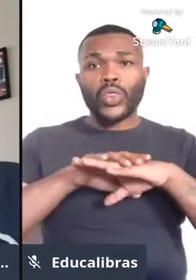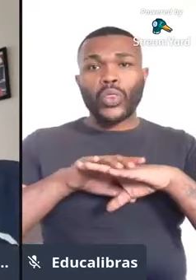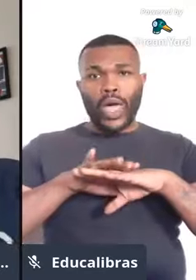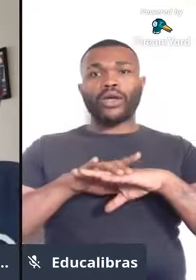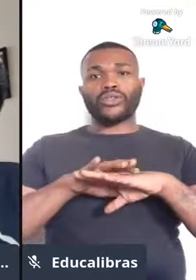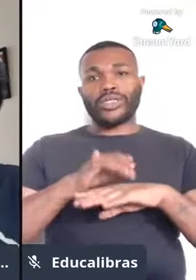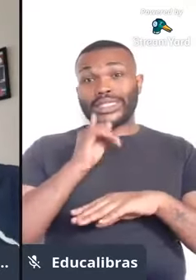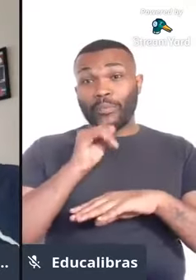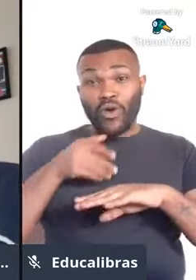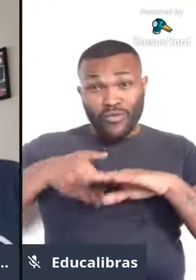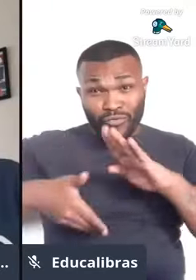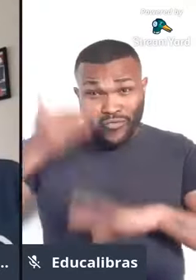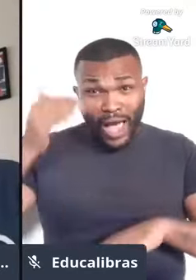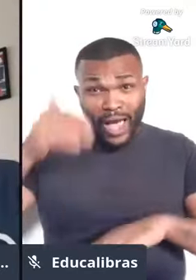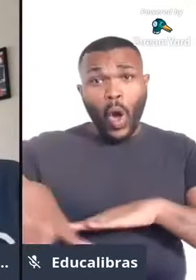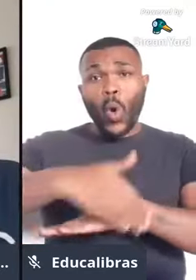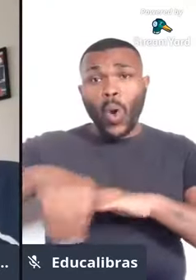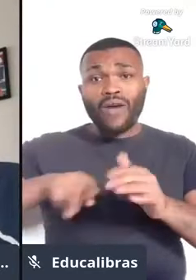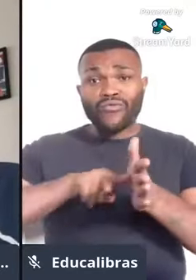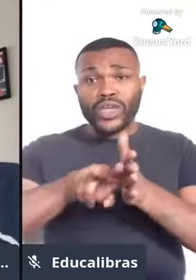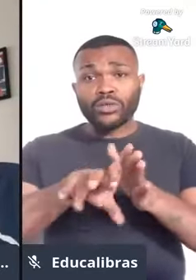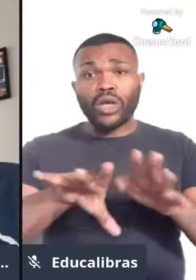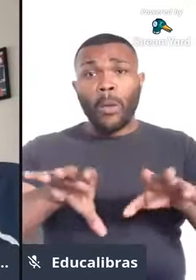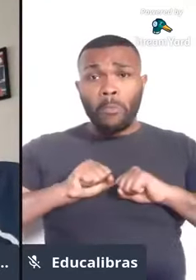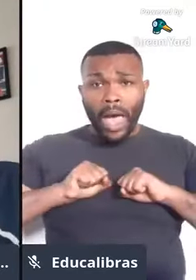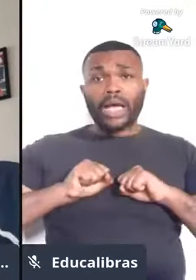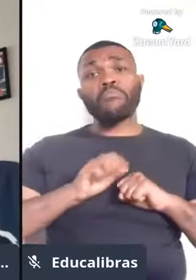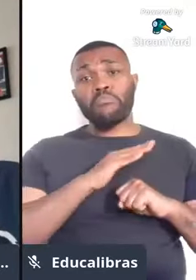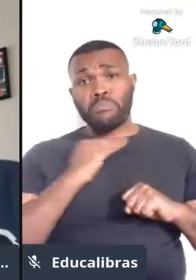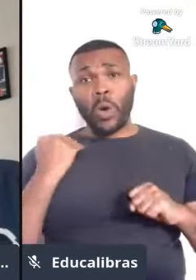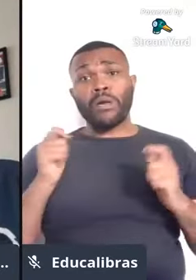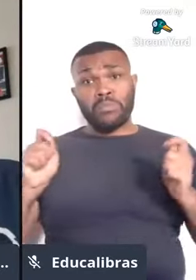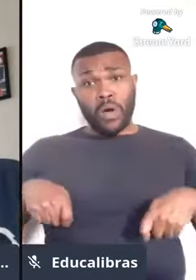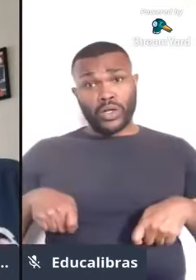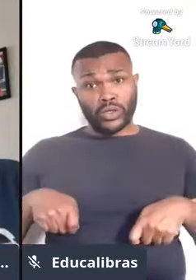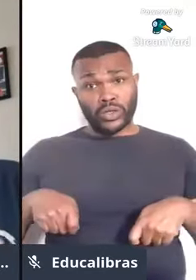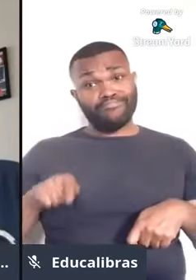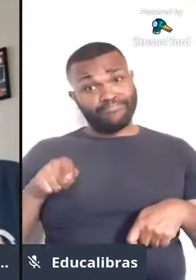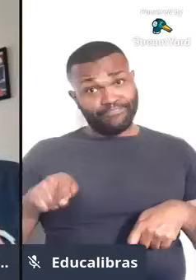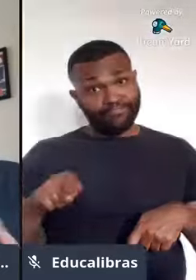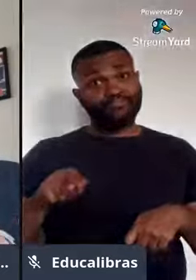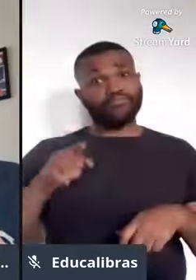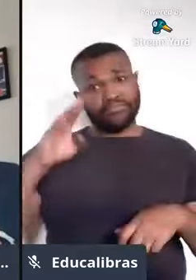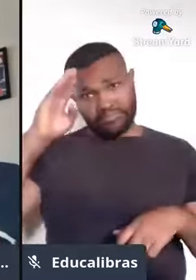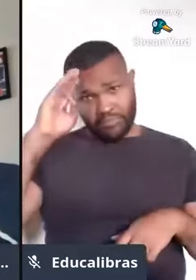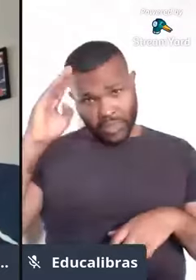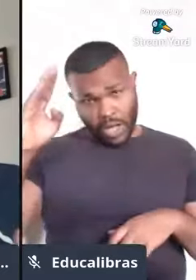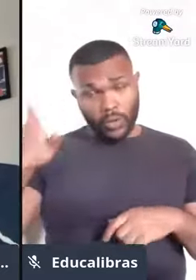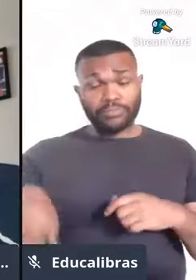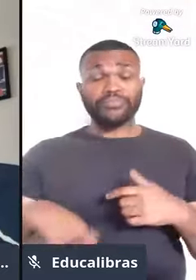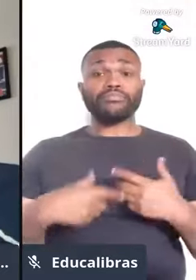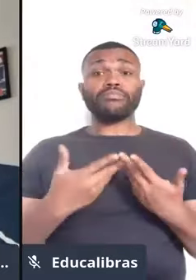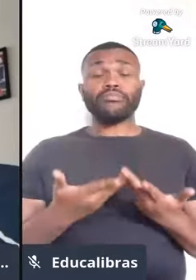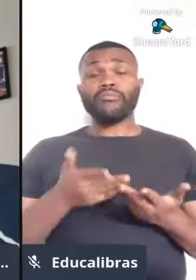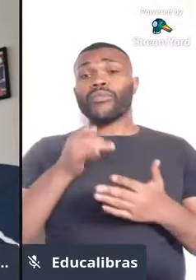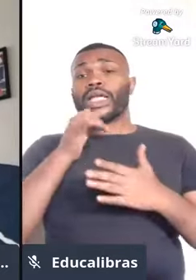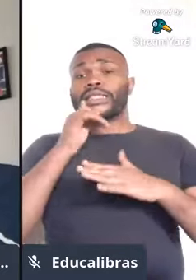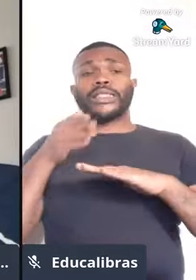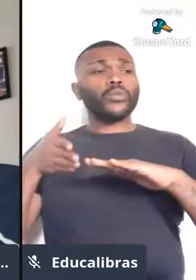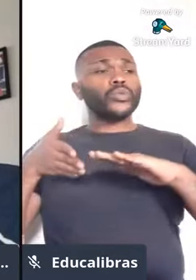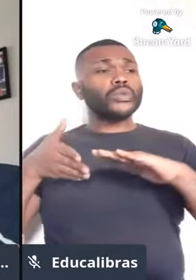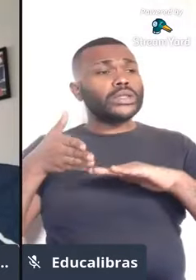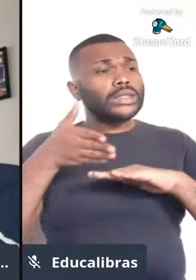você pega um vírus, você fica doente, você pode morrer. Esse é o ponto principal, né? Então, de que maneira a ausência do acesso pode ensinar